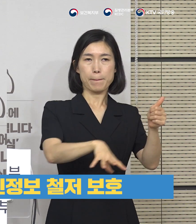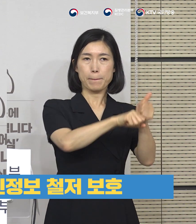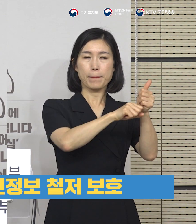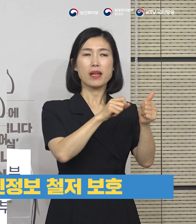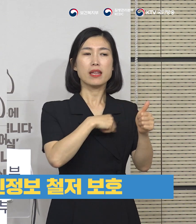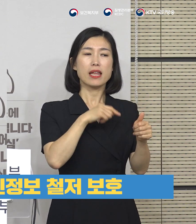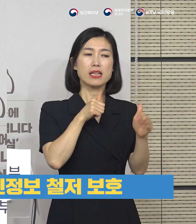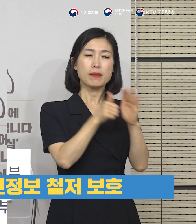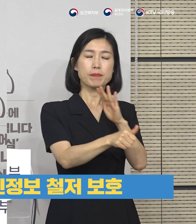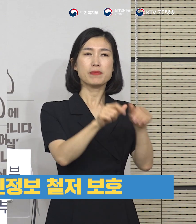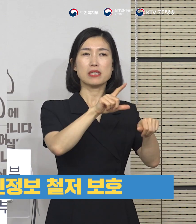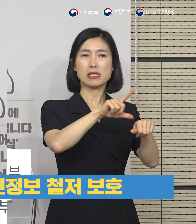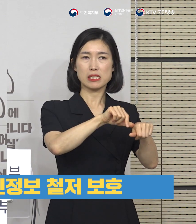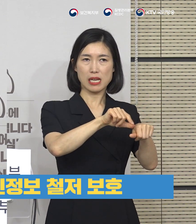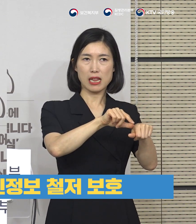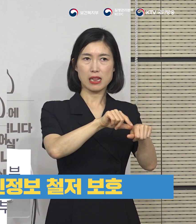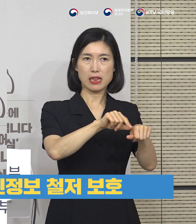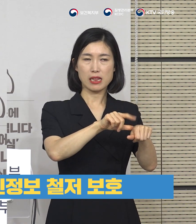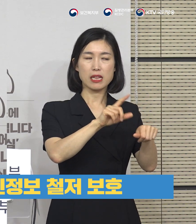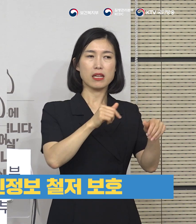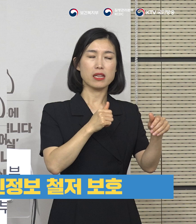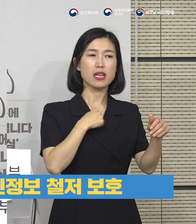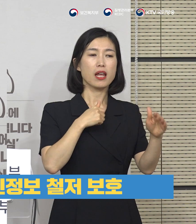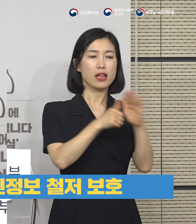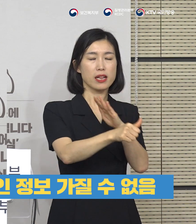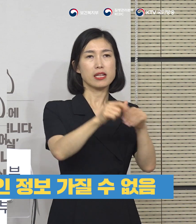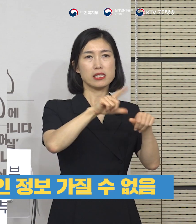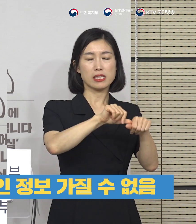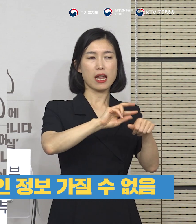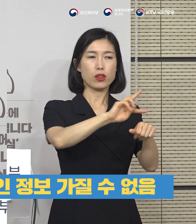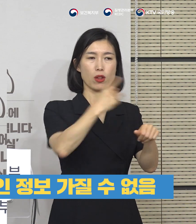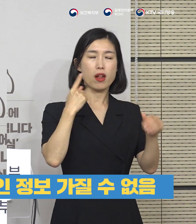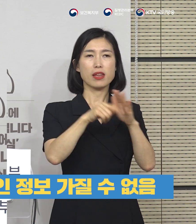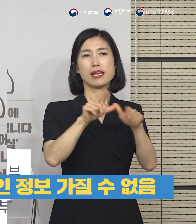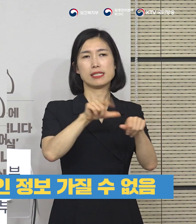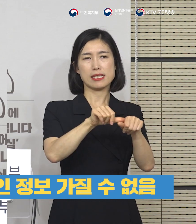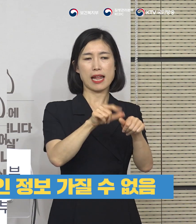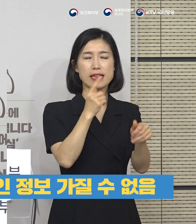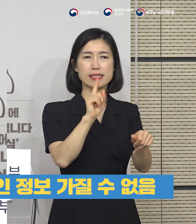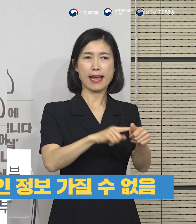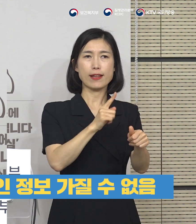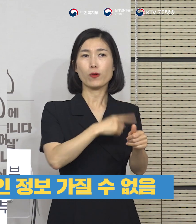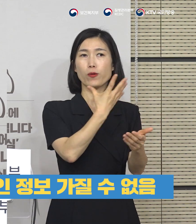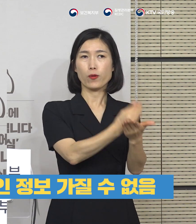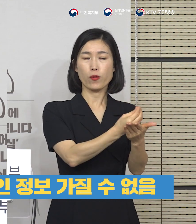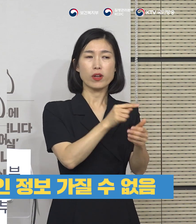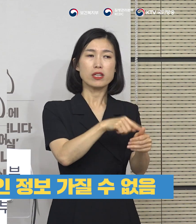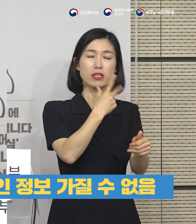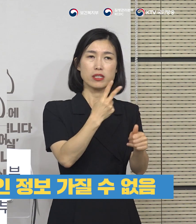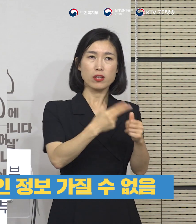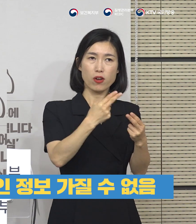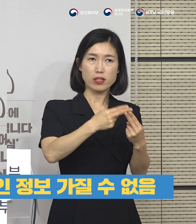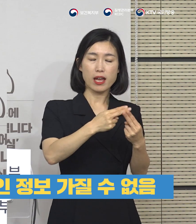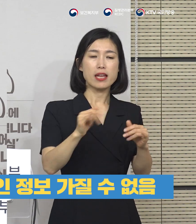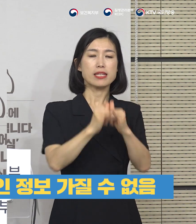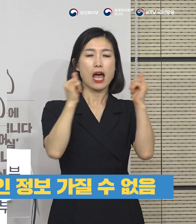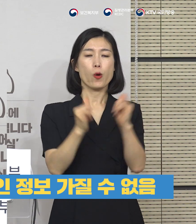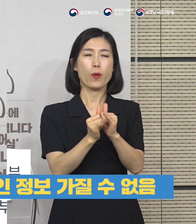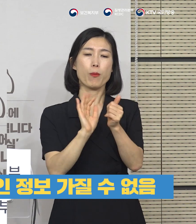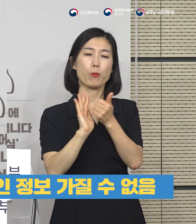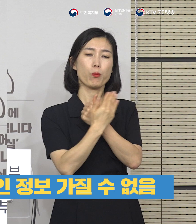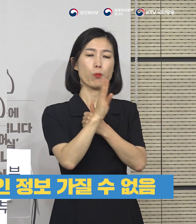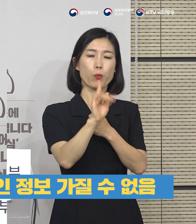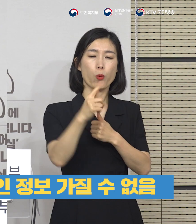입력이 되면 그 정보는 저희 국가보건복지부 산하기관인 사회보장정보원에서만